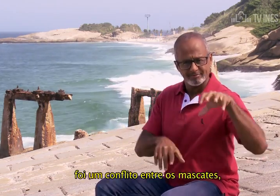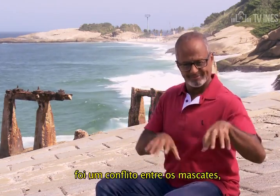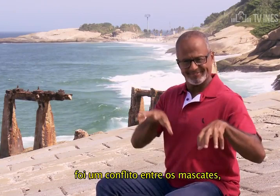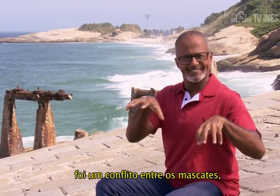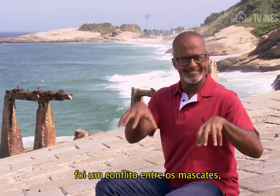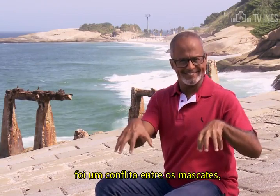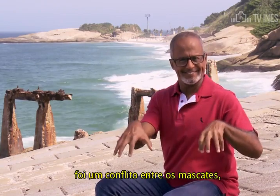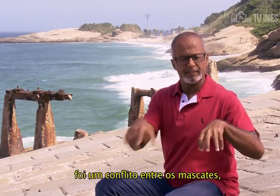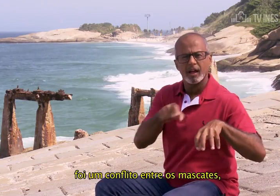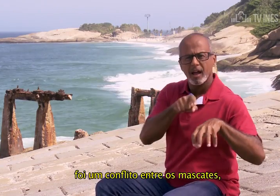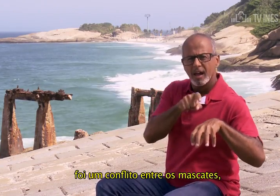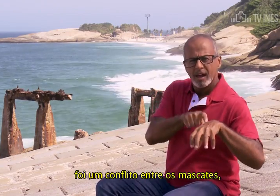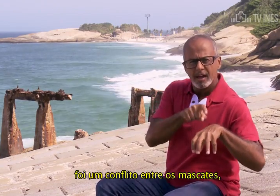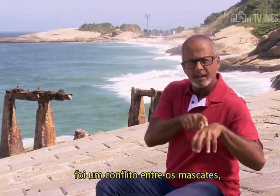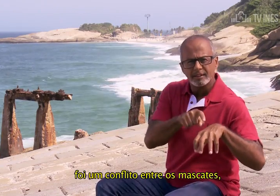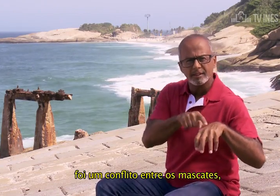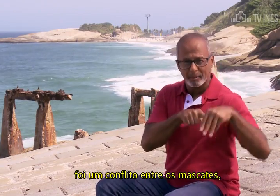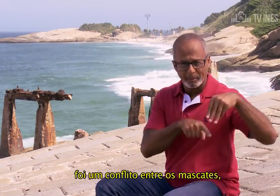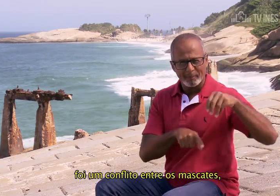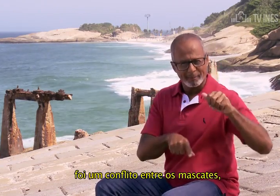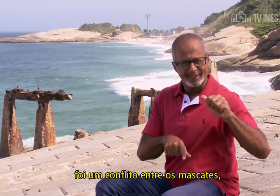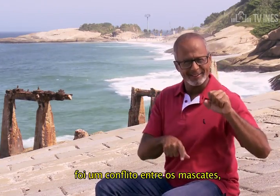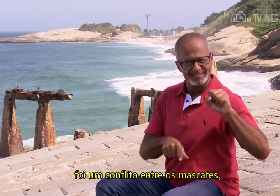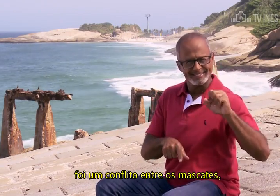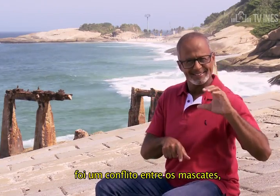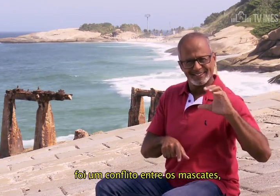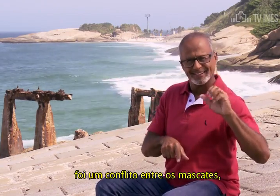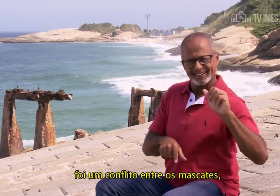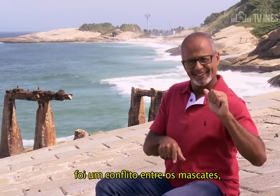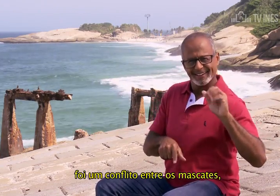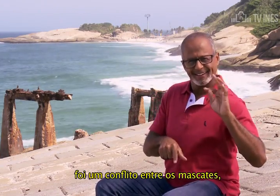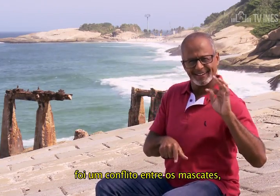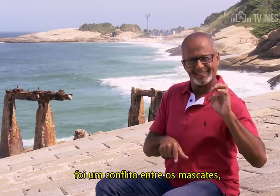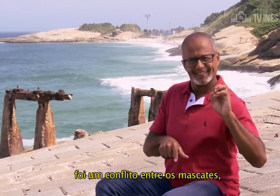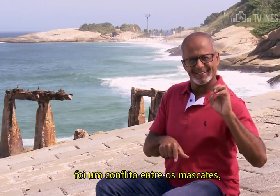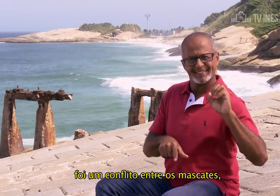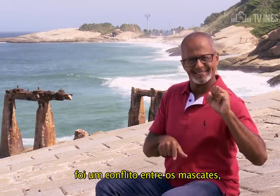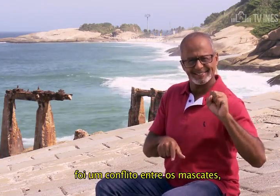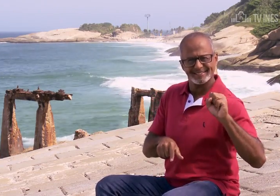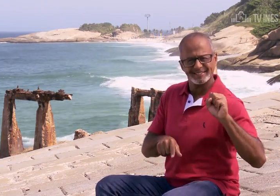foi um conflito entre os mascates,